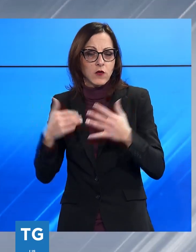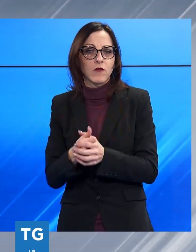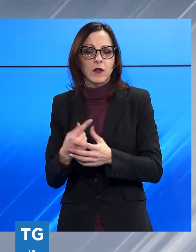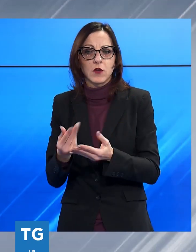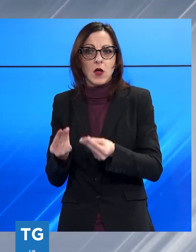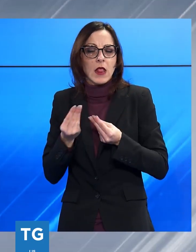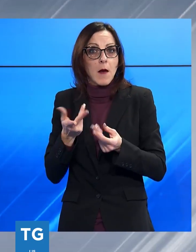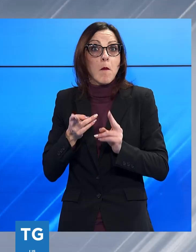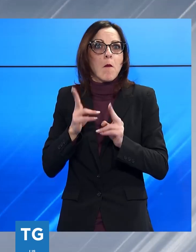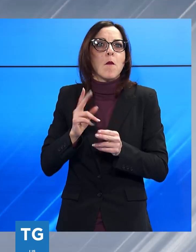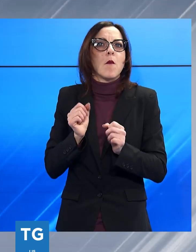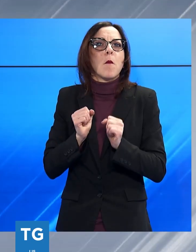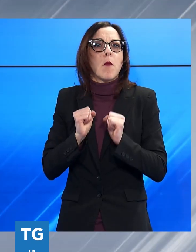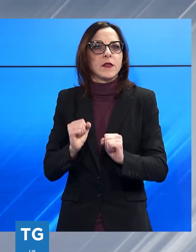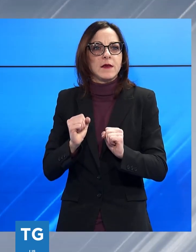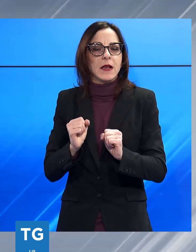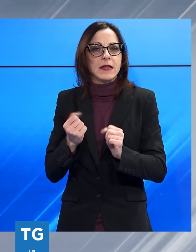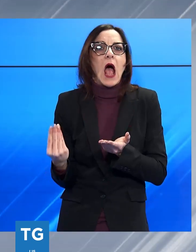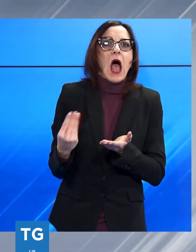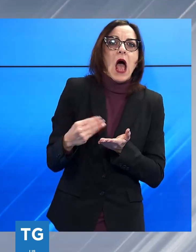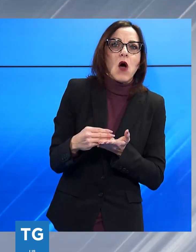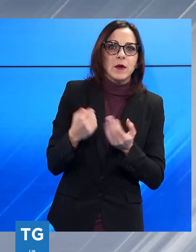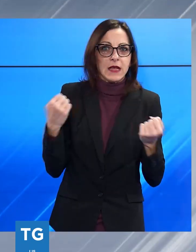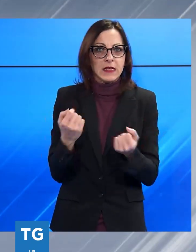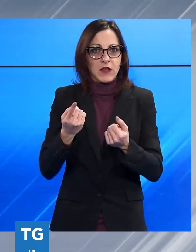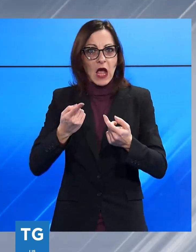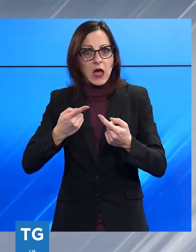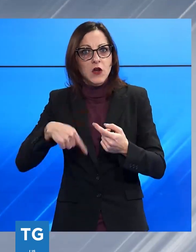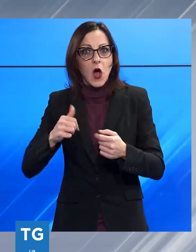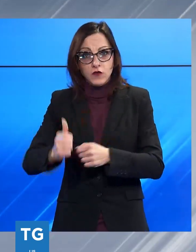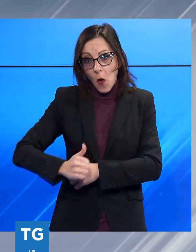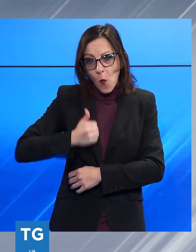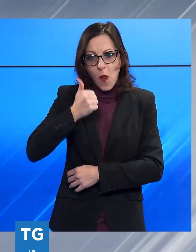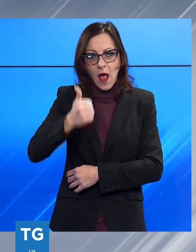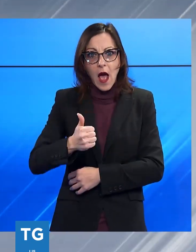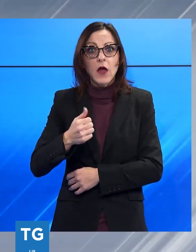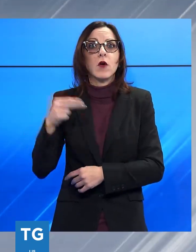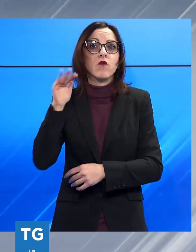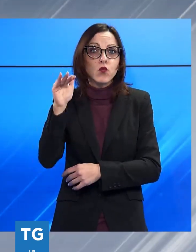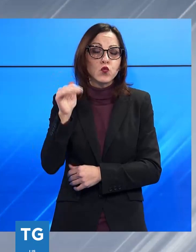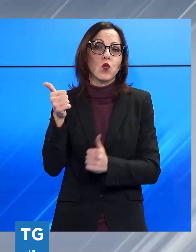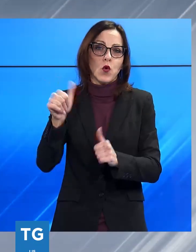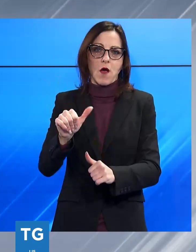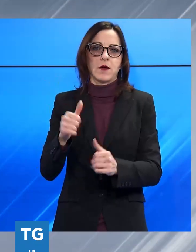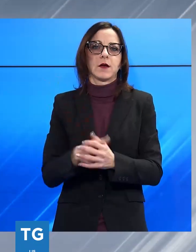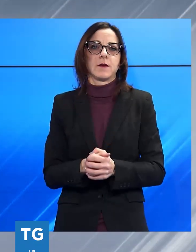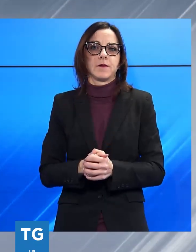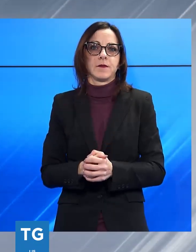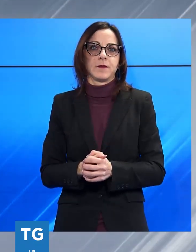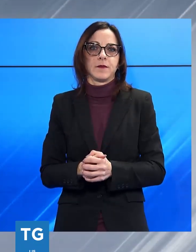ancora più la possibilità di intensificare quello che sarà il prossimo anno e gli anni a venire ma in modo particolare